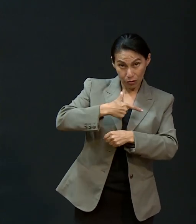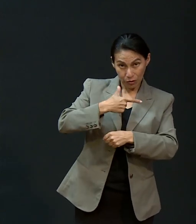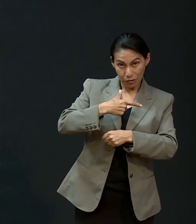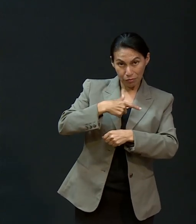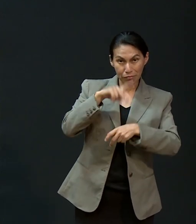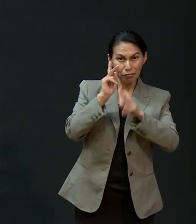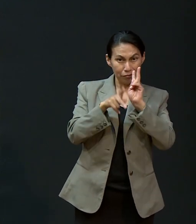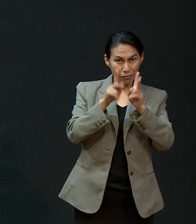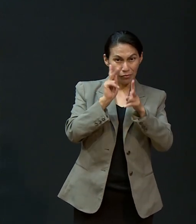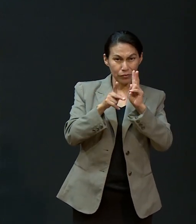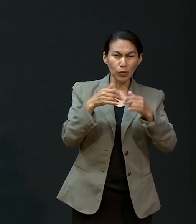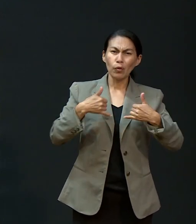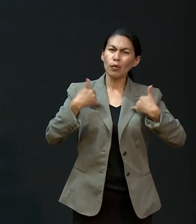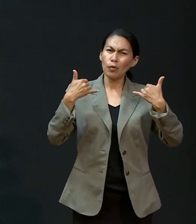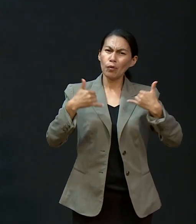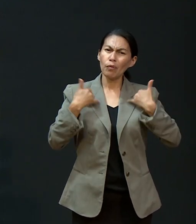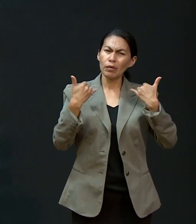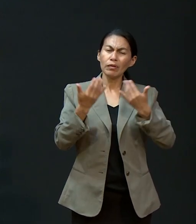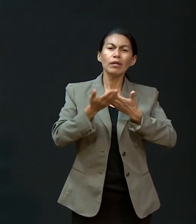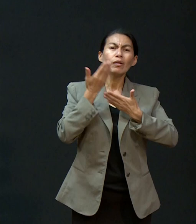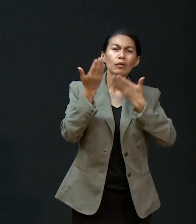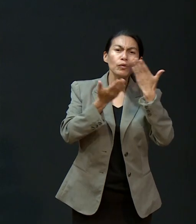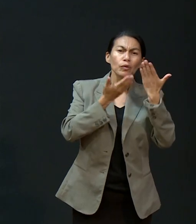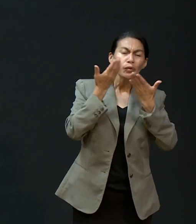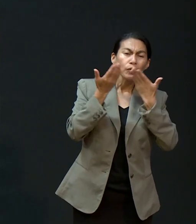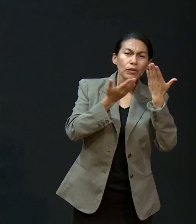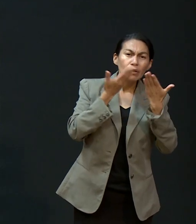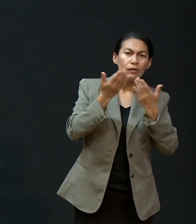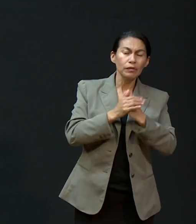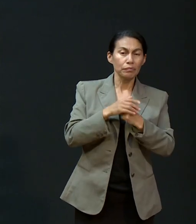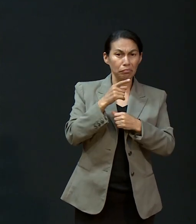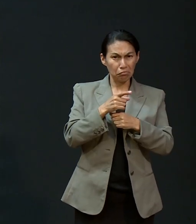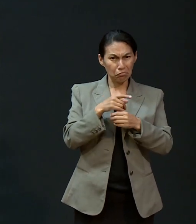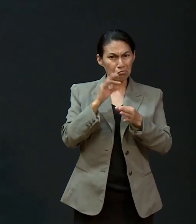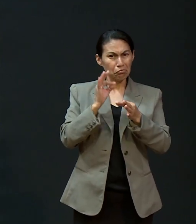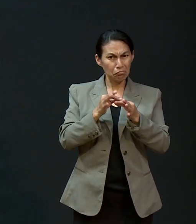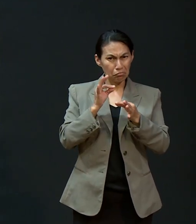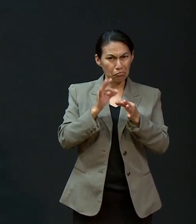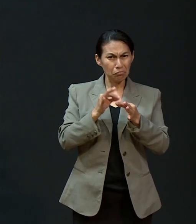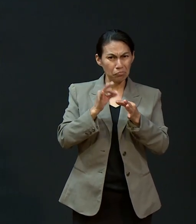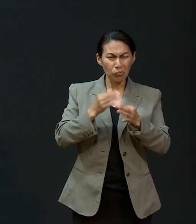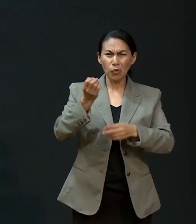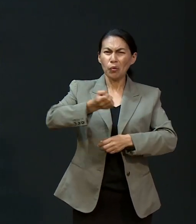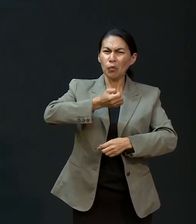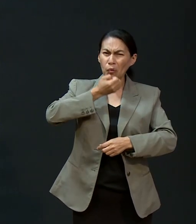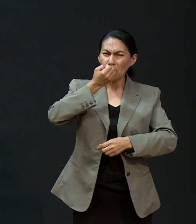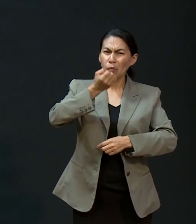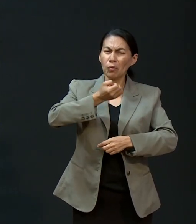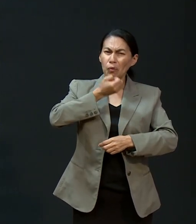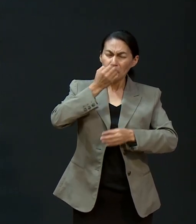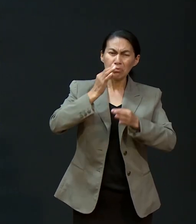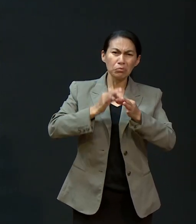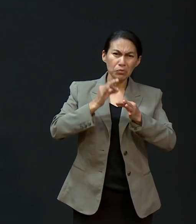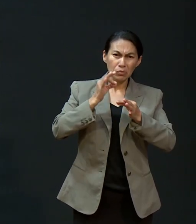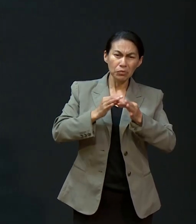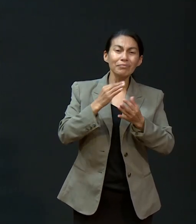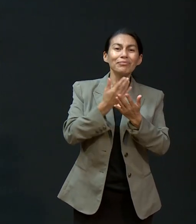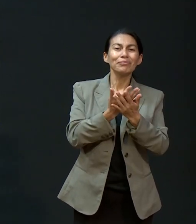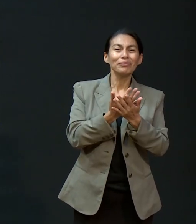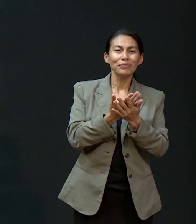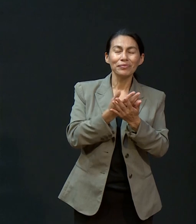Esta noche platicaremos con una joven estudiante que perseveró fervientemente